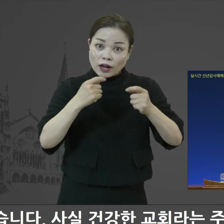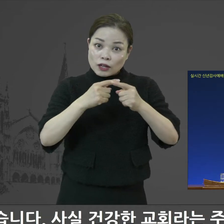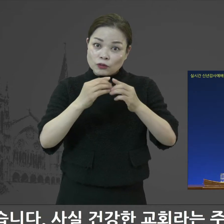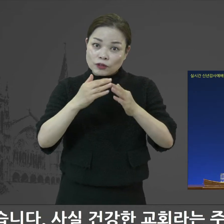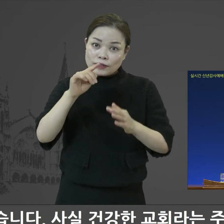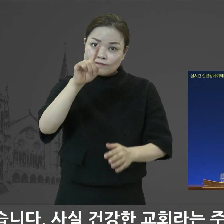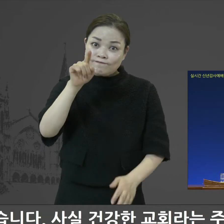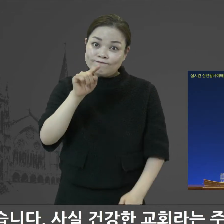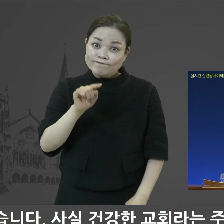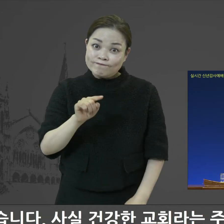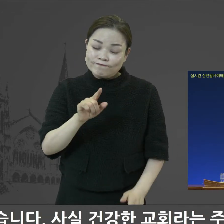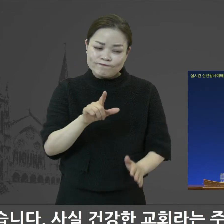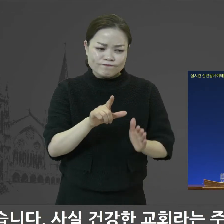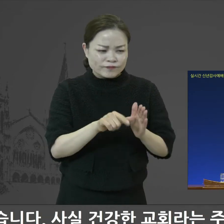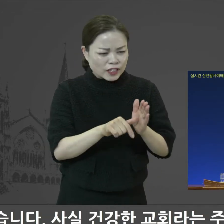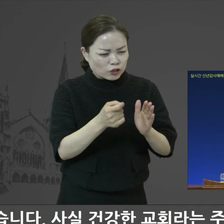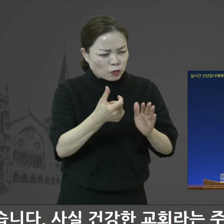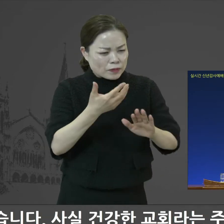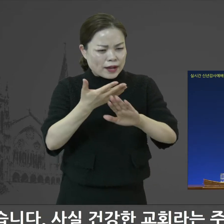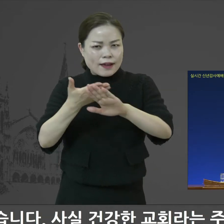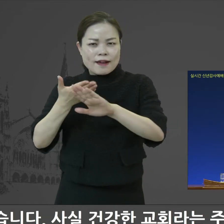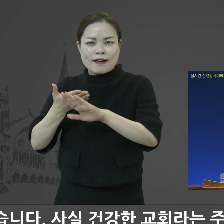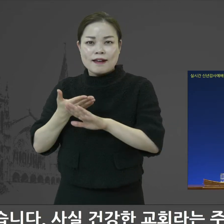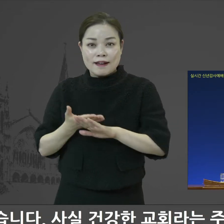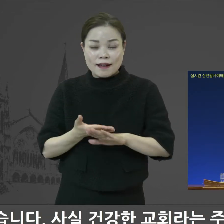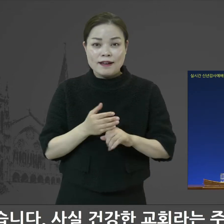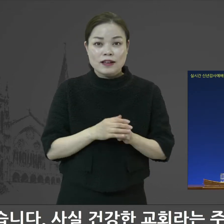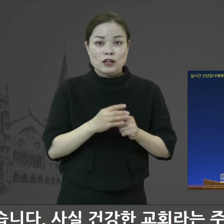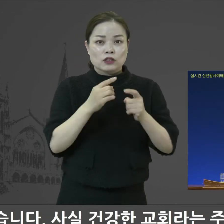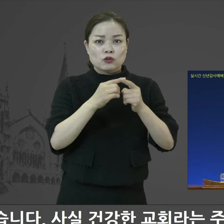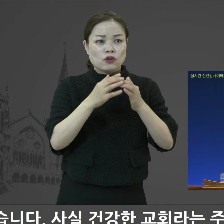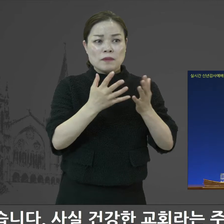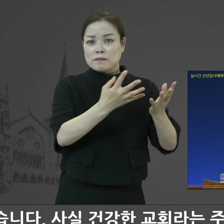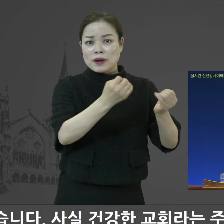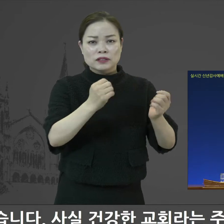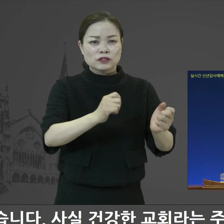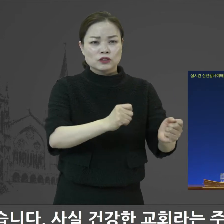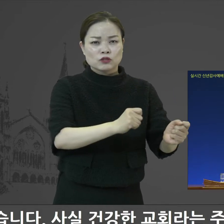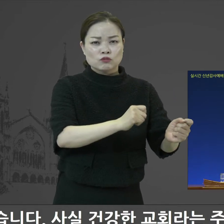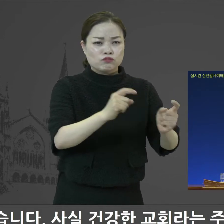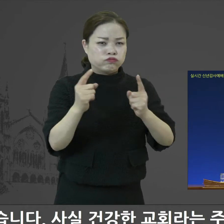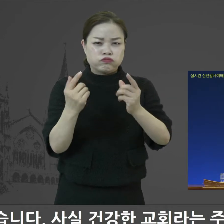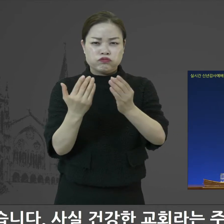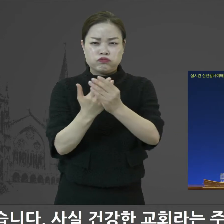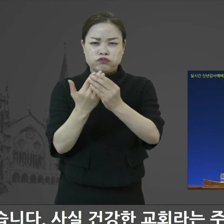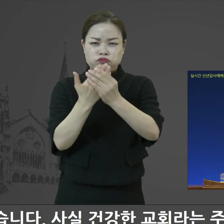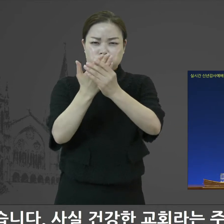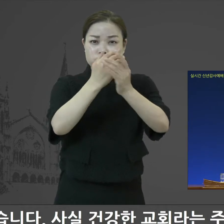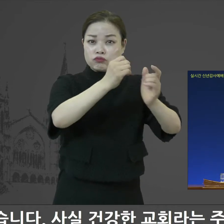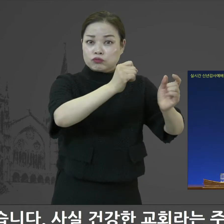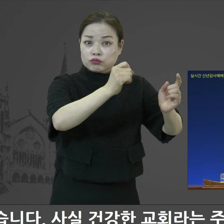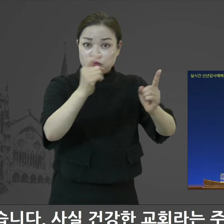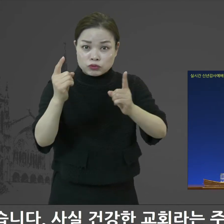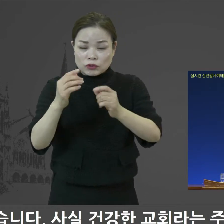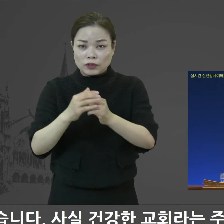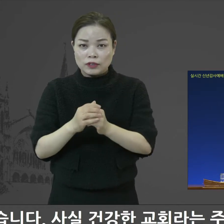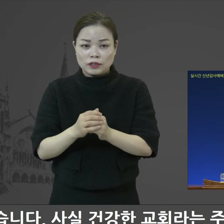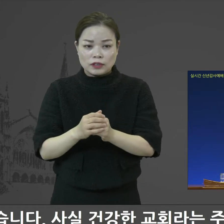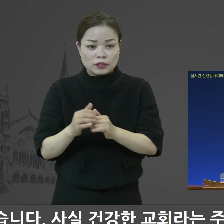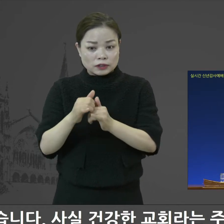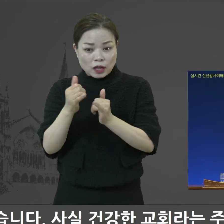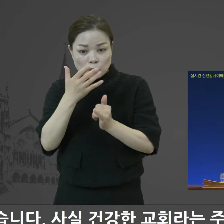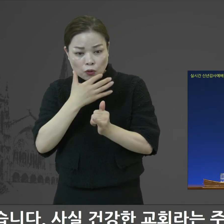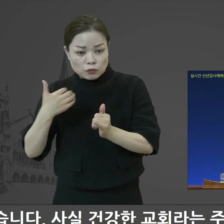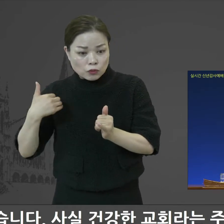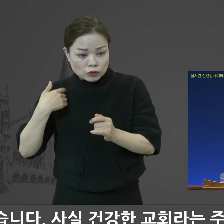교회인가, 시기에 따라 좀 다를 수 있습니다. 교회가 막 부흥하는 그런 시기, 그러니까 그 사회가 복음을 모르다가